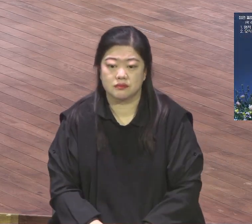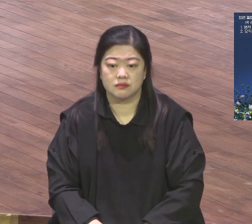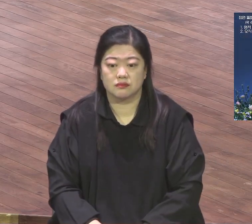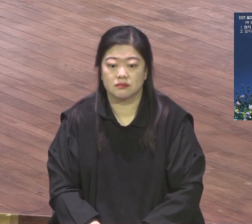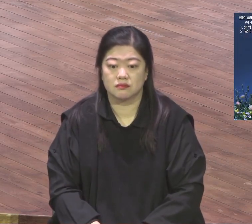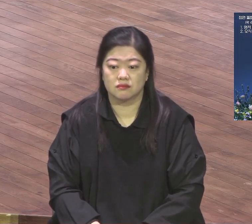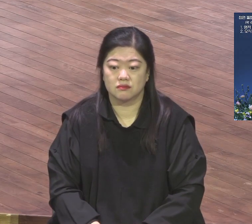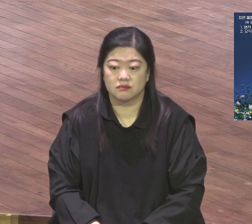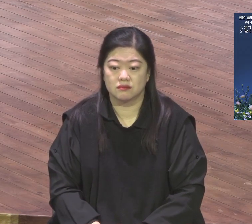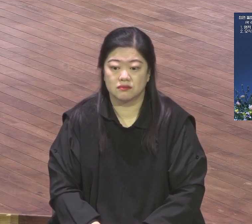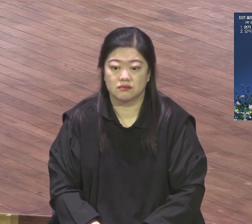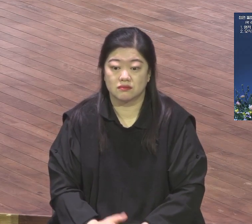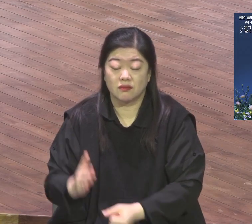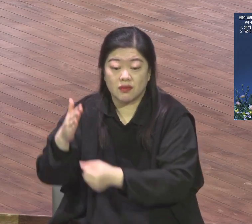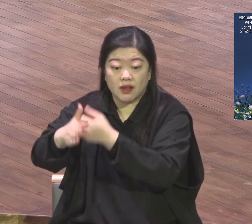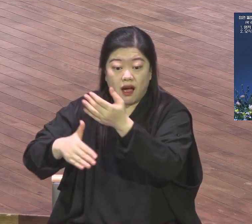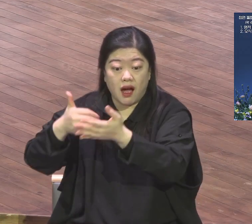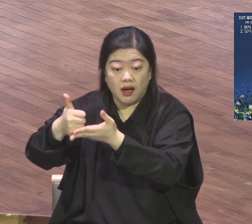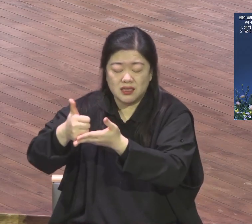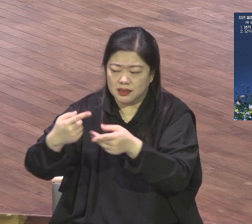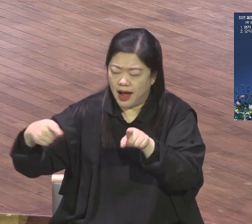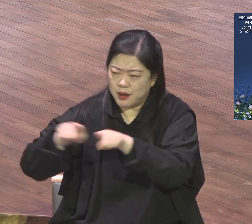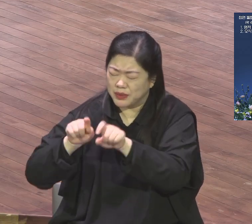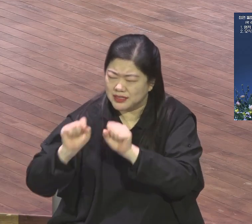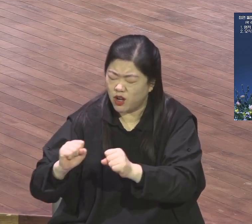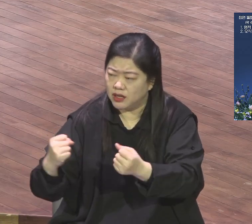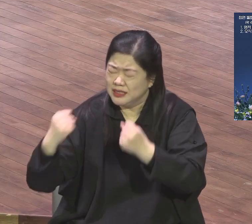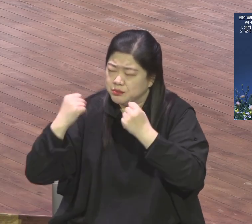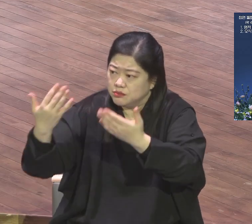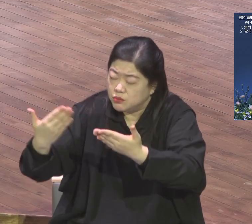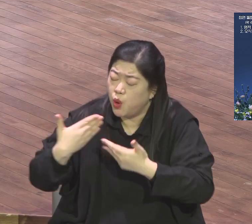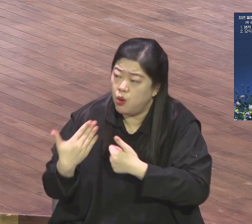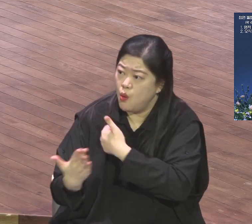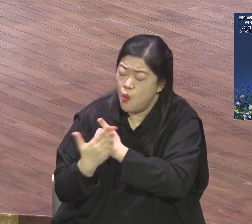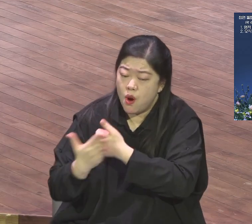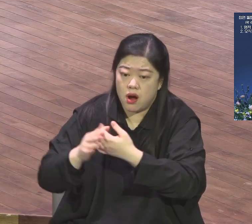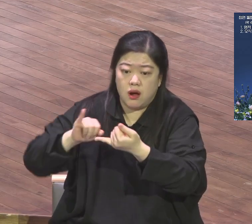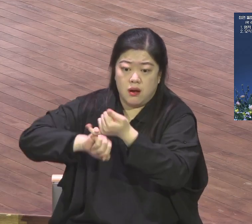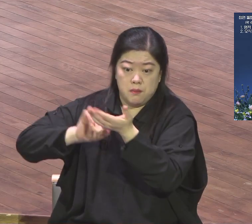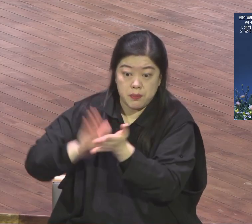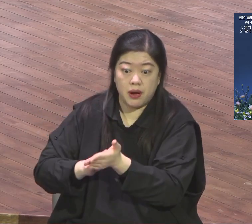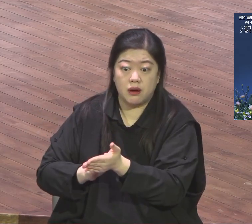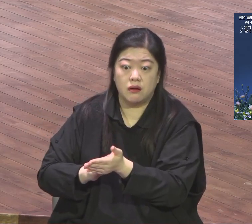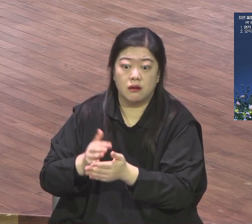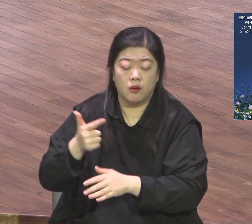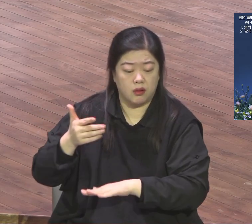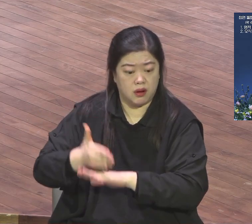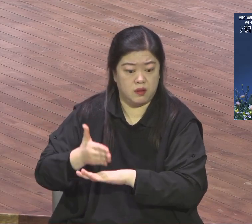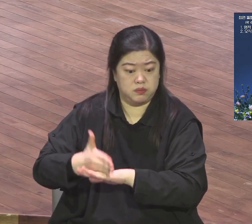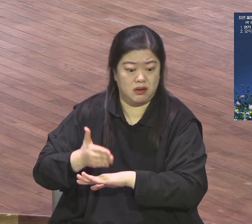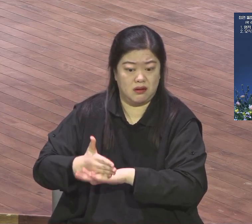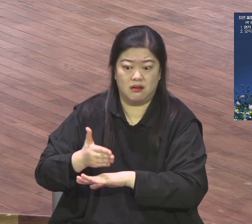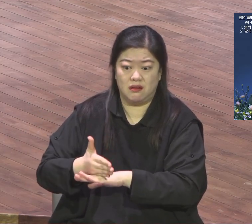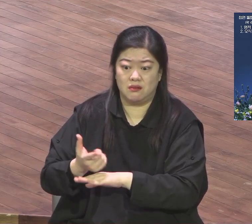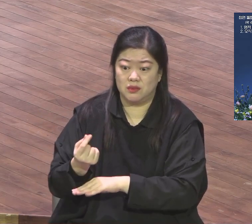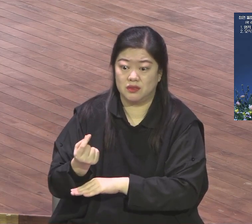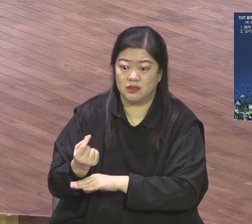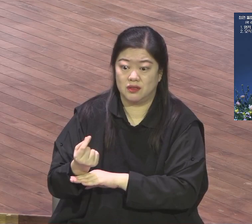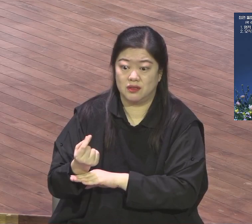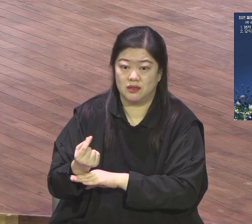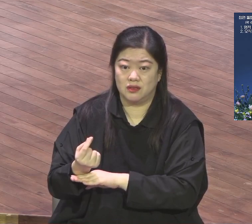얼마나 세밀하고 구체적이고 확실하고 분명한 약속입니까? 이사야 41장